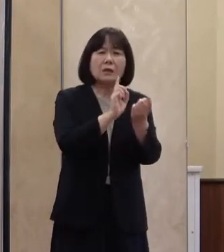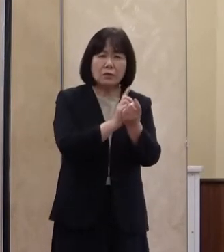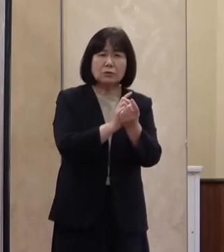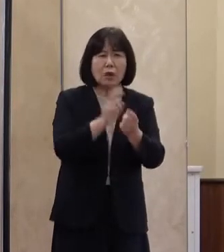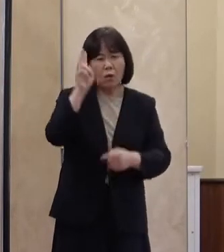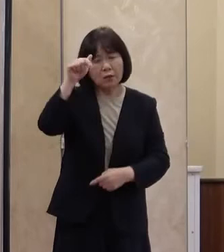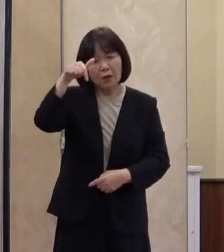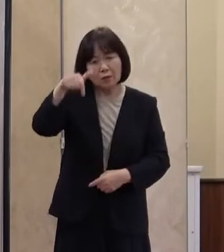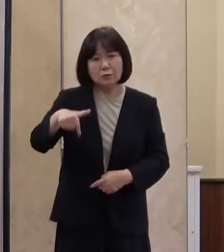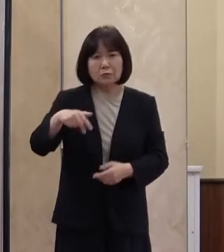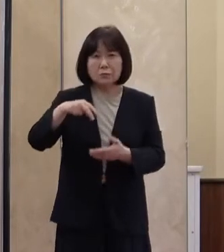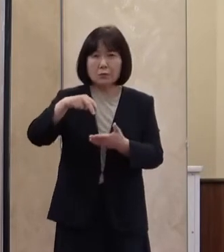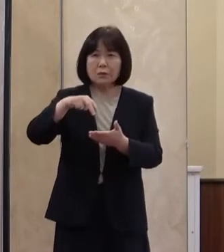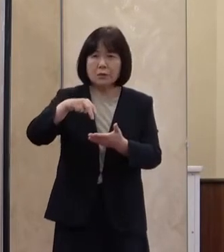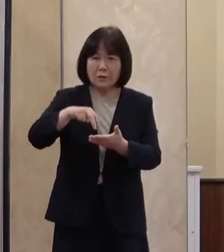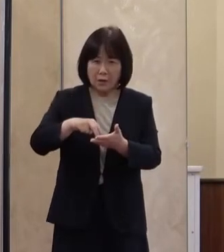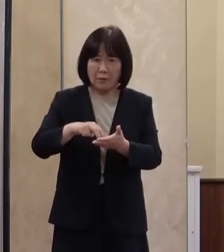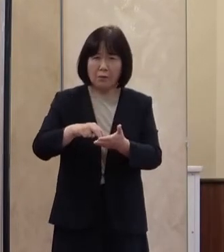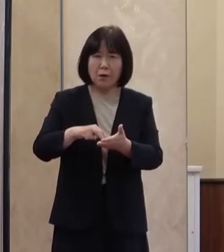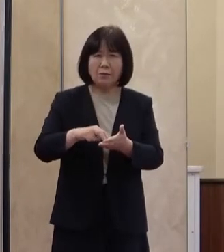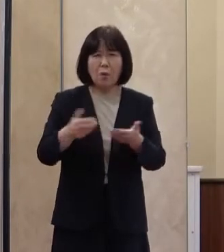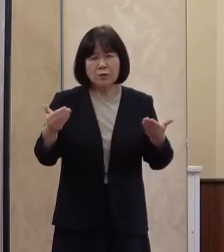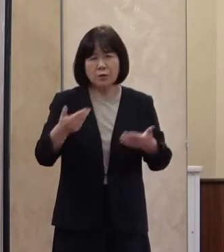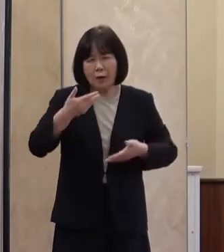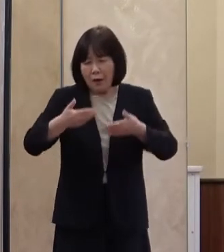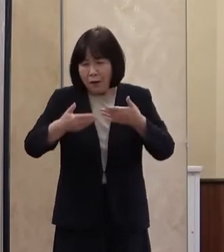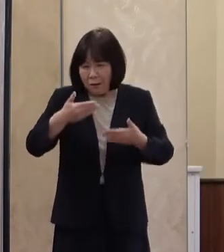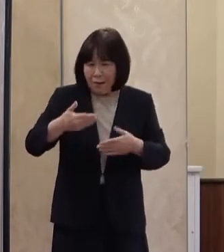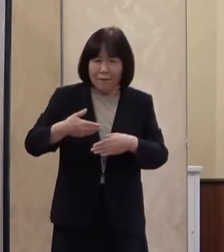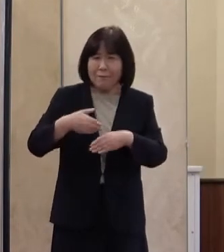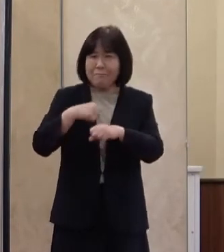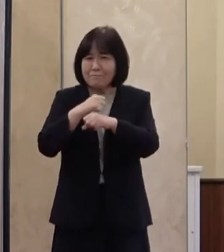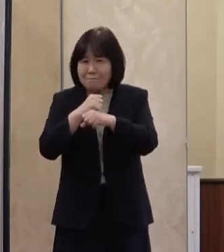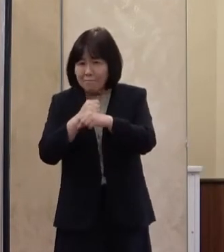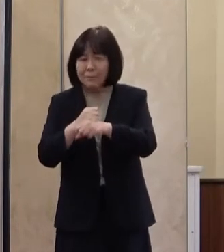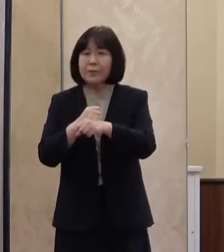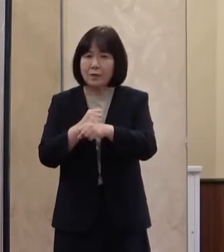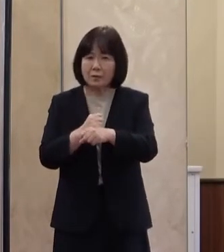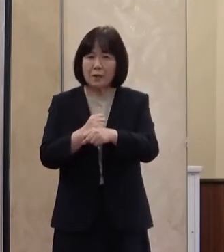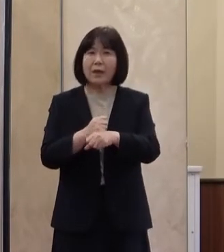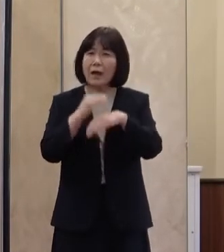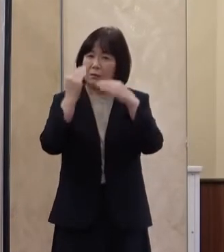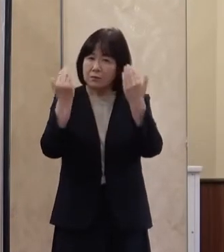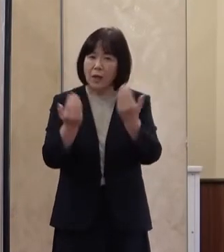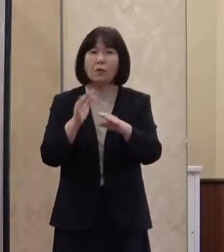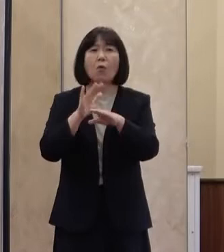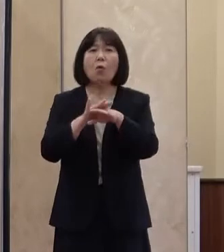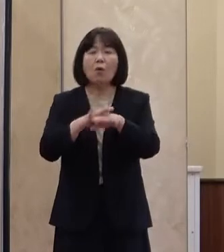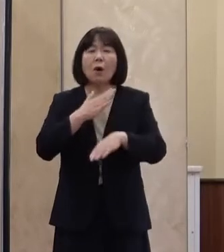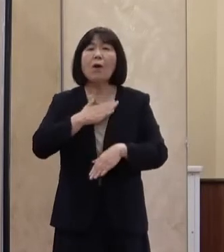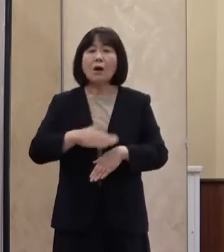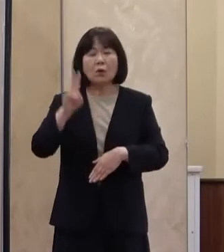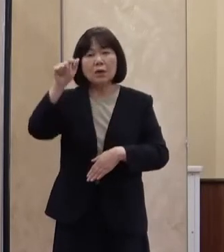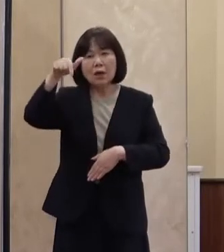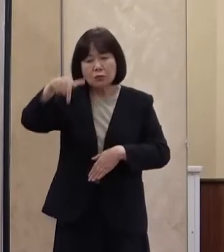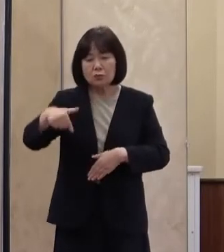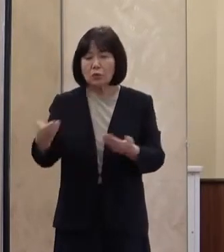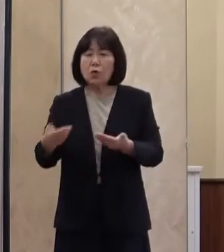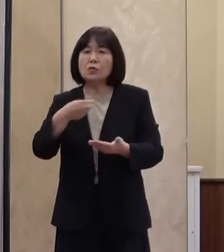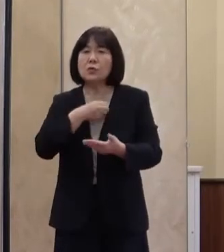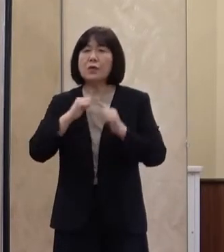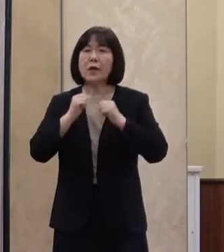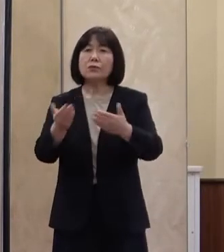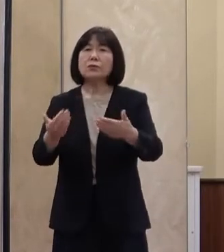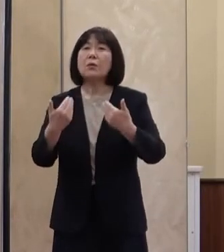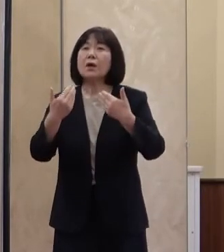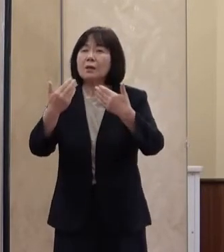としては非常に、いろんな仕事に当たってもらう必要がありますから、これは一定のノウハウがあれば大阪府の職員が必ずしもやる必要はないので